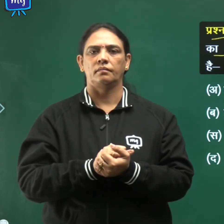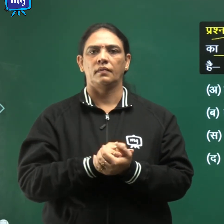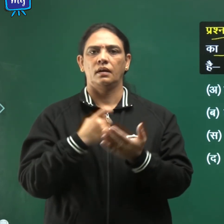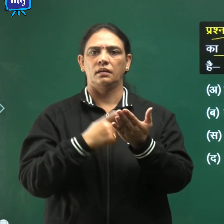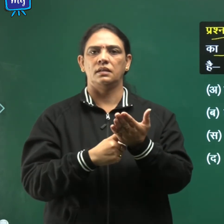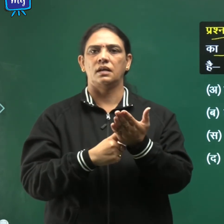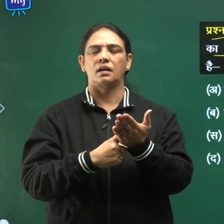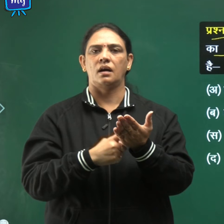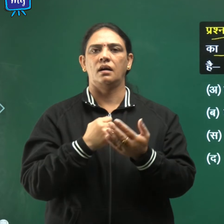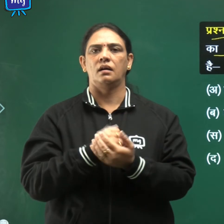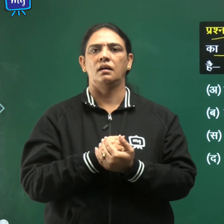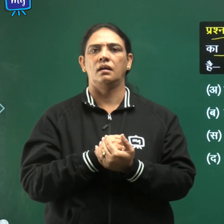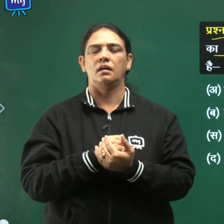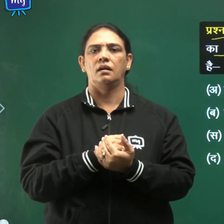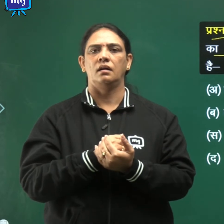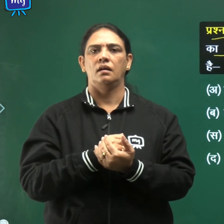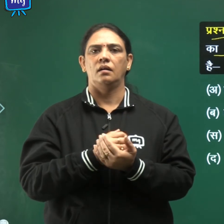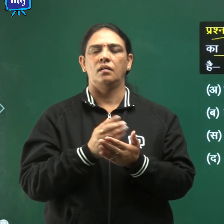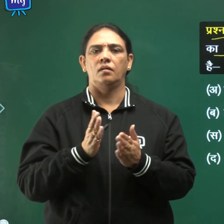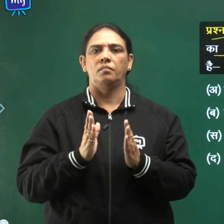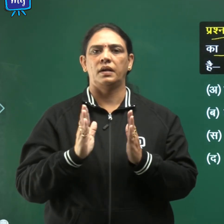त्रिज्या का परस्पर